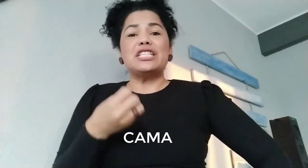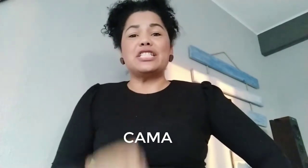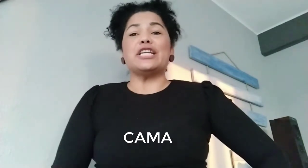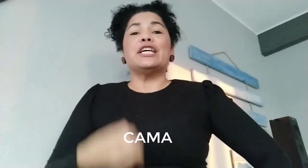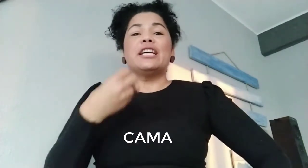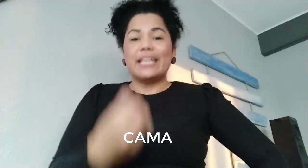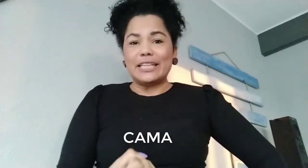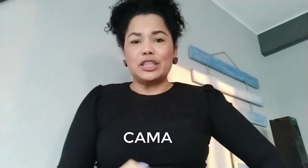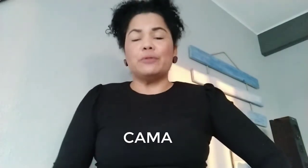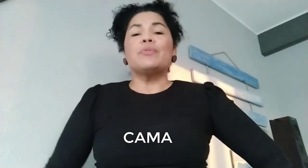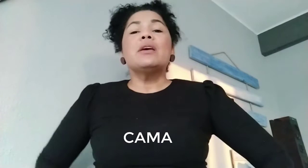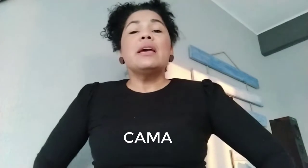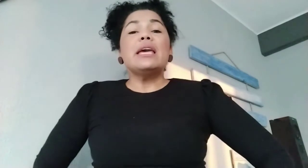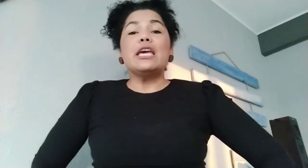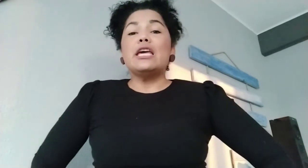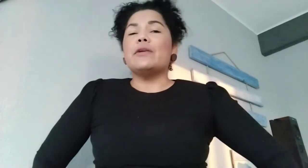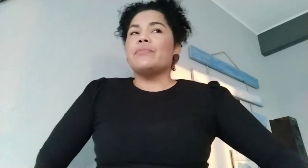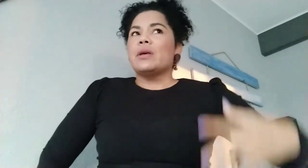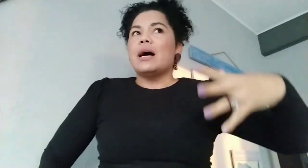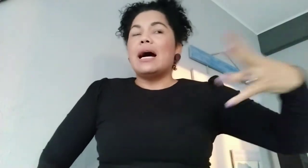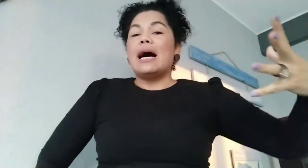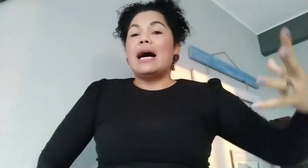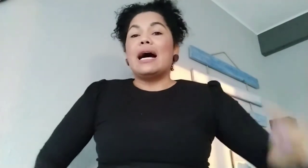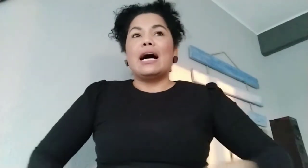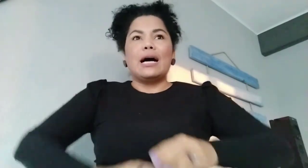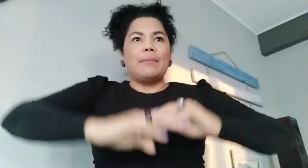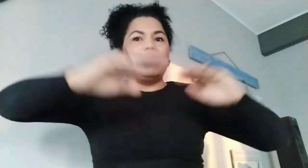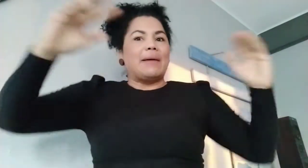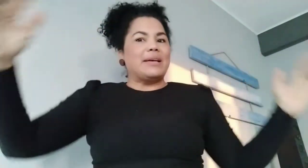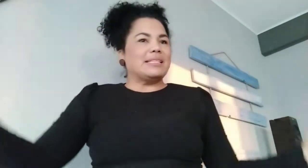kashi, kashi. Y la mesa